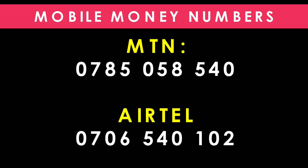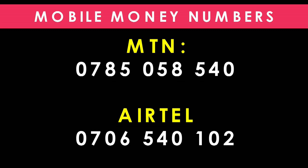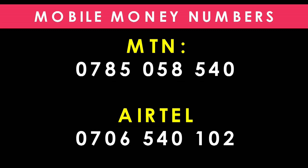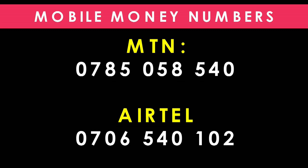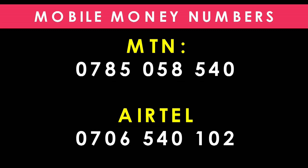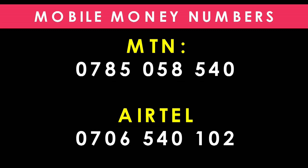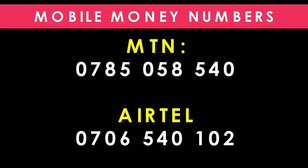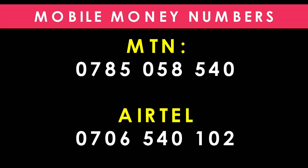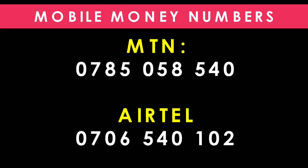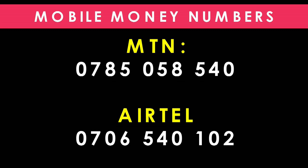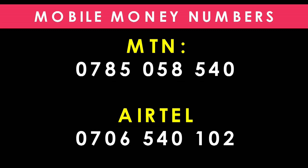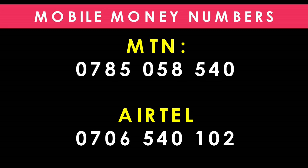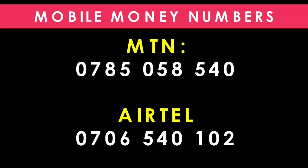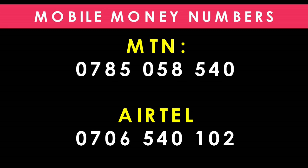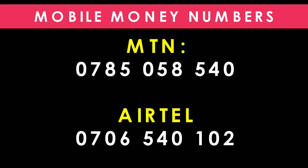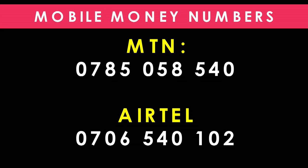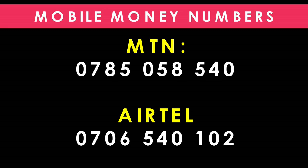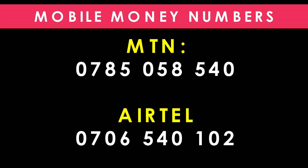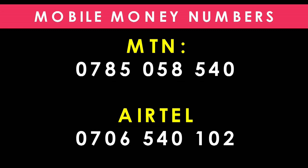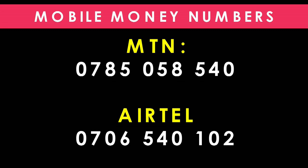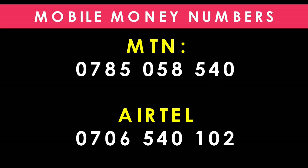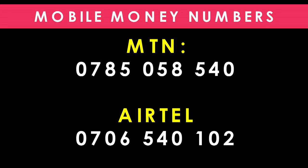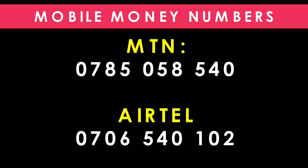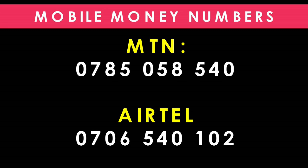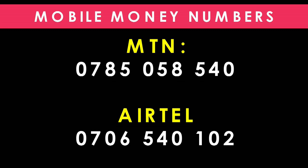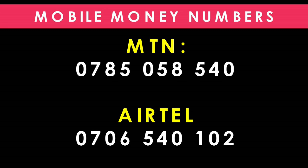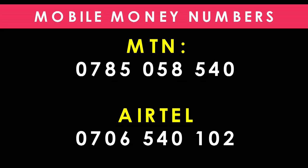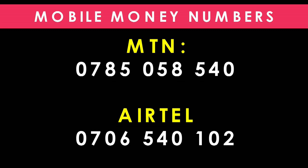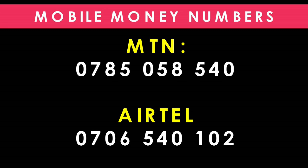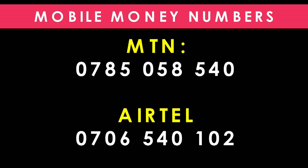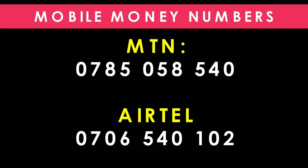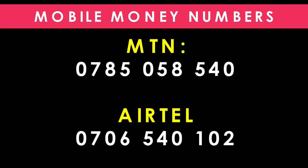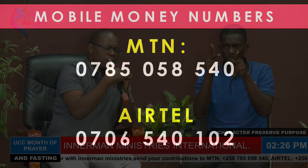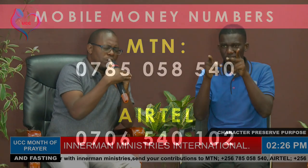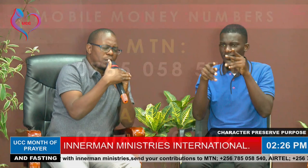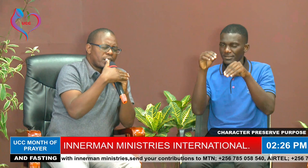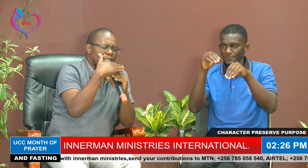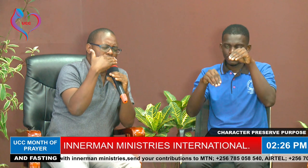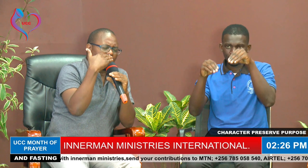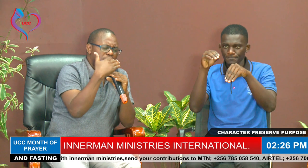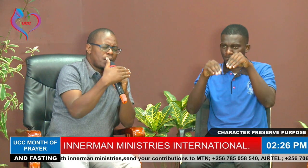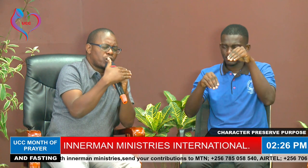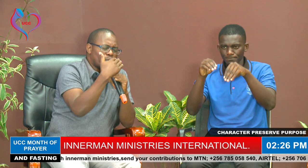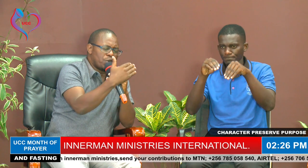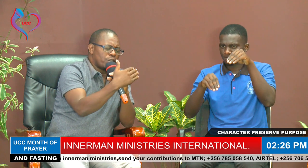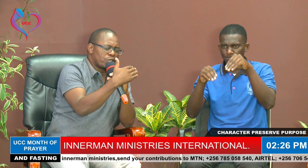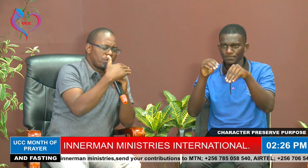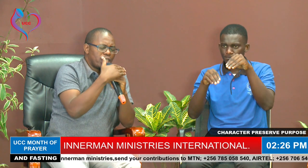0706 540 102. Tuli mu new normal. Kansabira aba waddeyo. Mukama tusabira abantu bonna abakutte mu nsawo ne bateeka mu kibbo kyetuyina